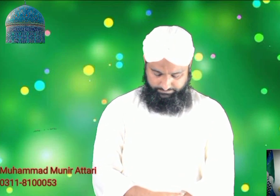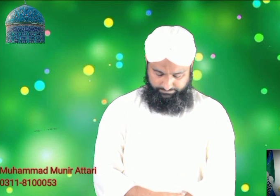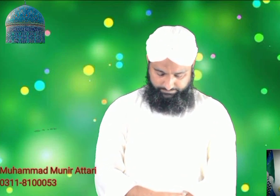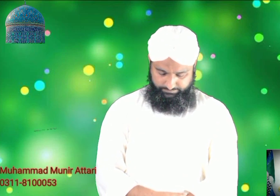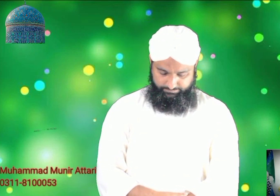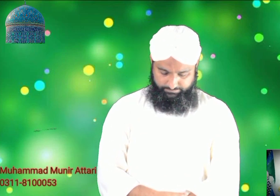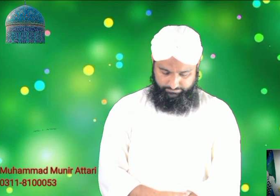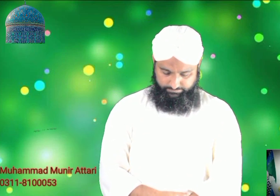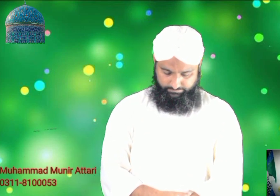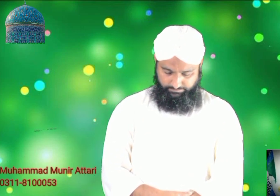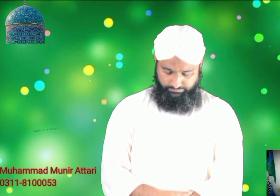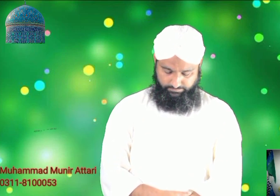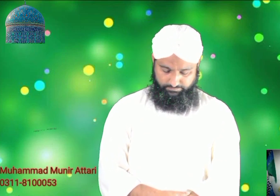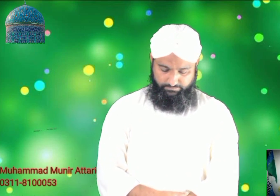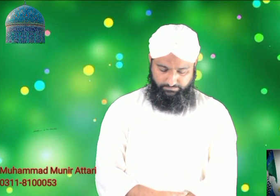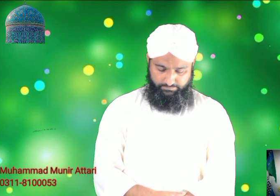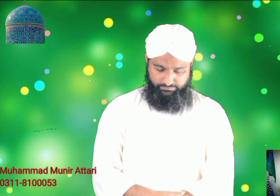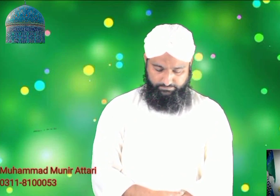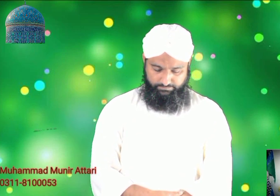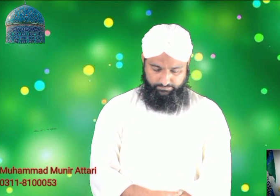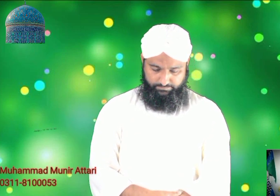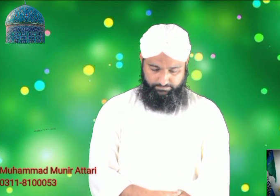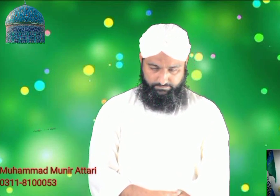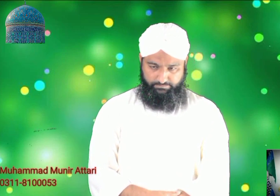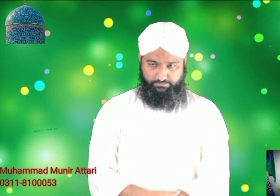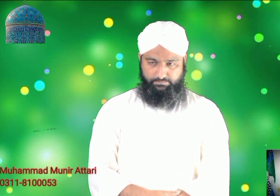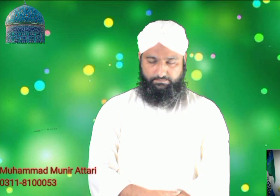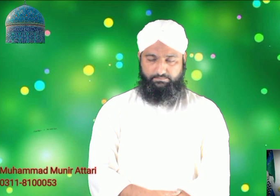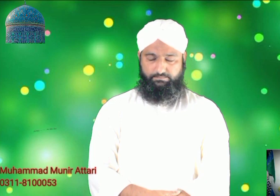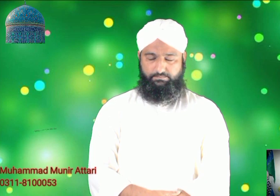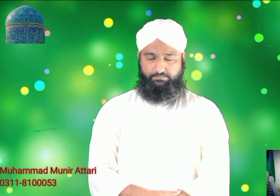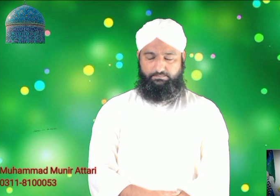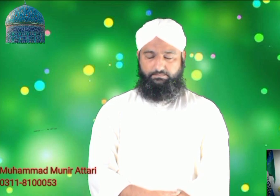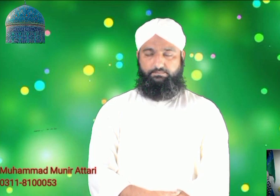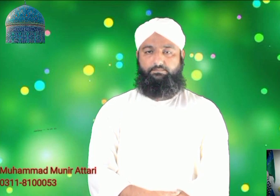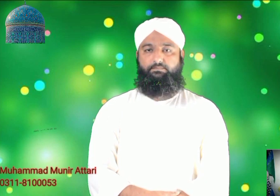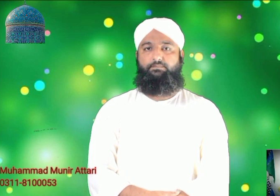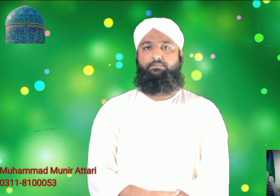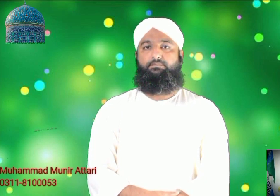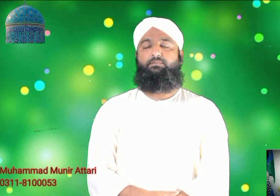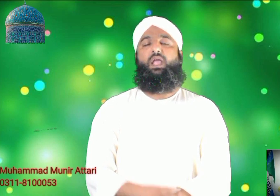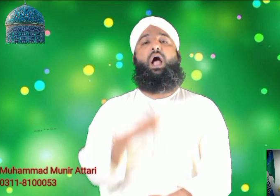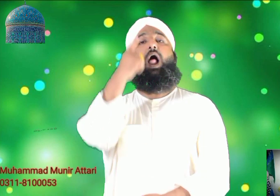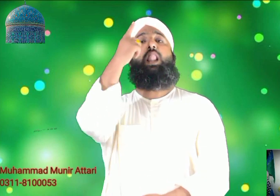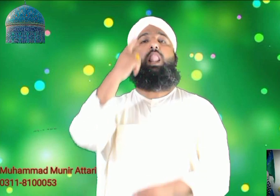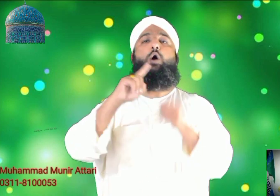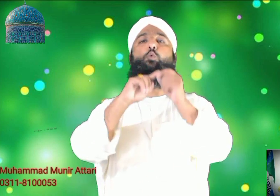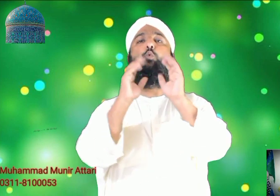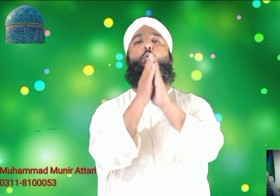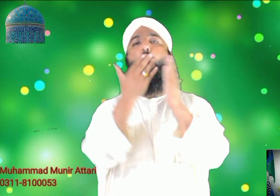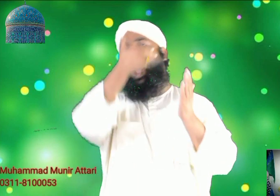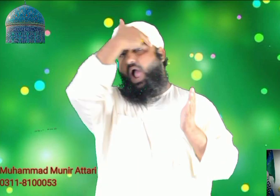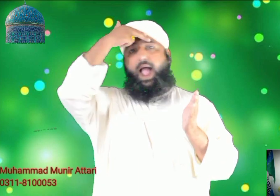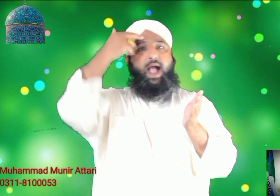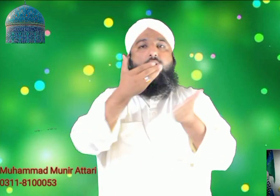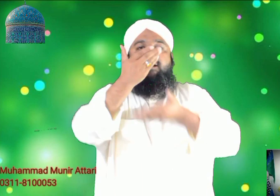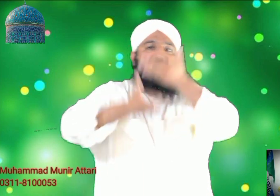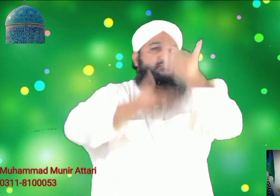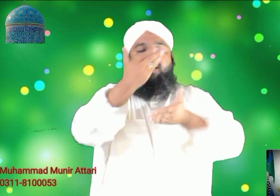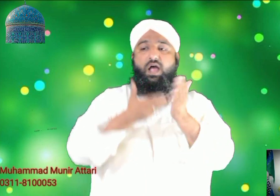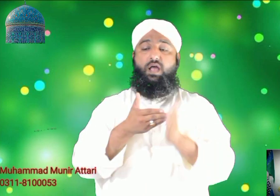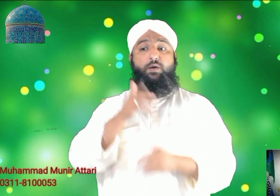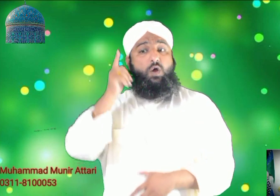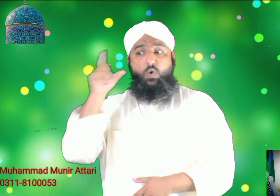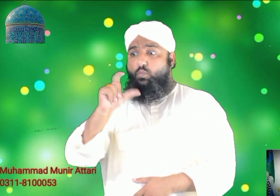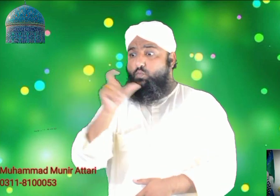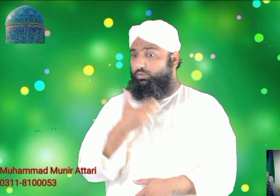تقاتہ ولا تموتن الا وانتم مسلمون. اللہ قرآن میں فرماتا ہے اے ایمان والو، اللہ